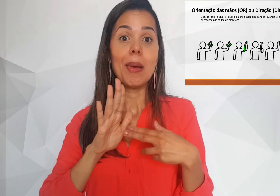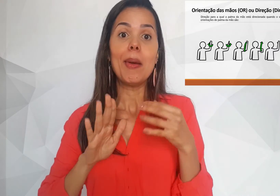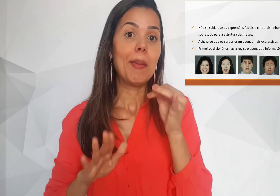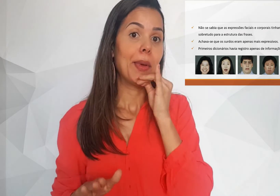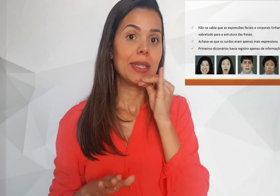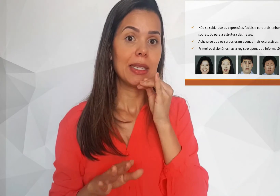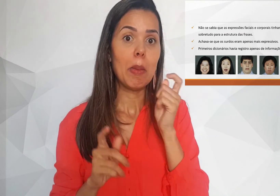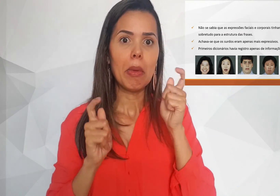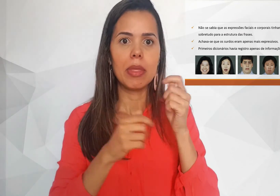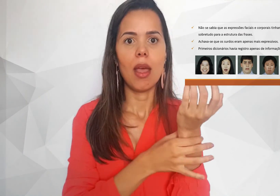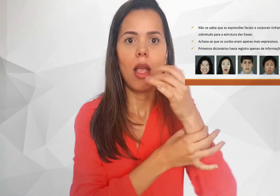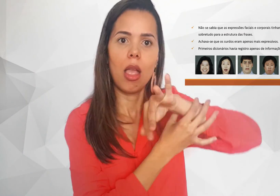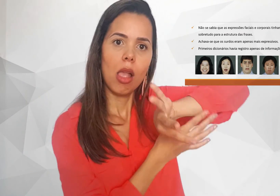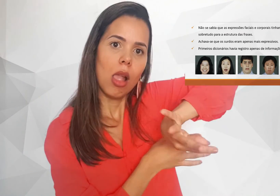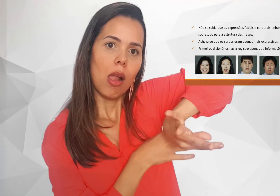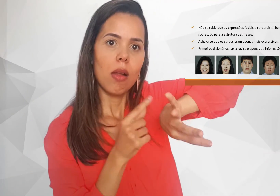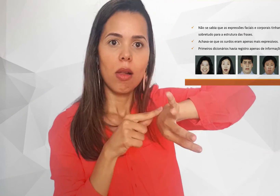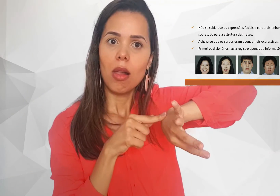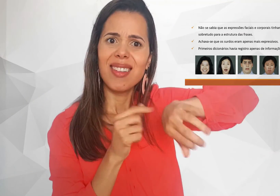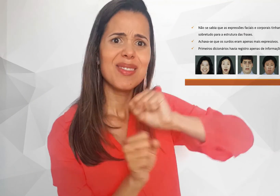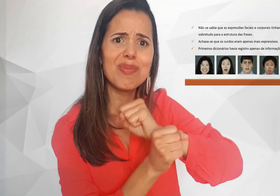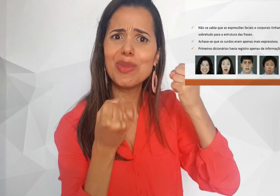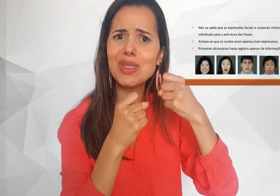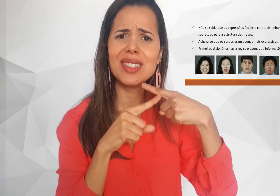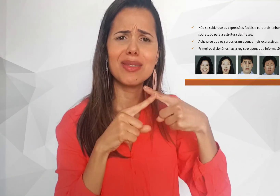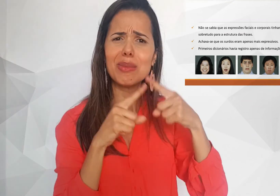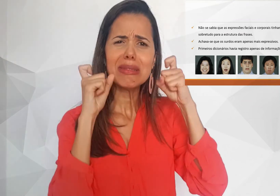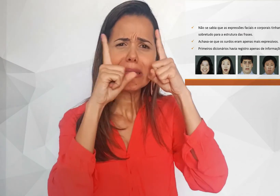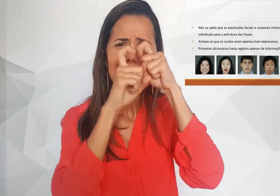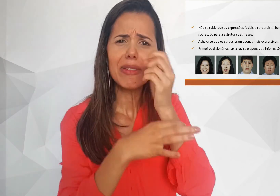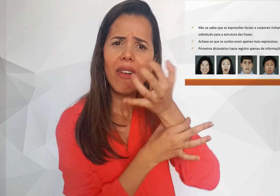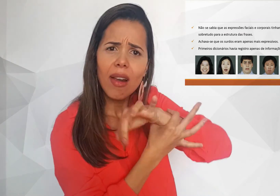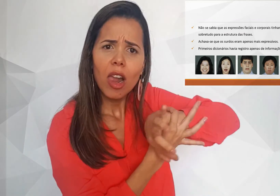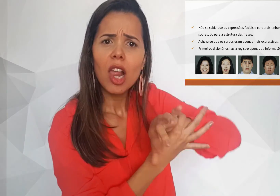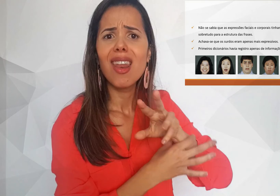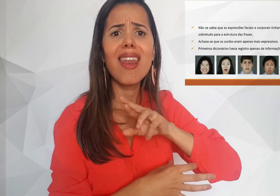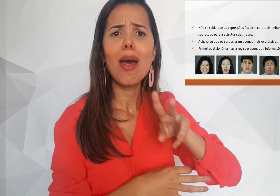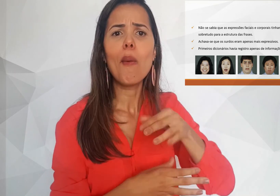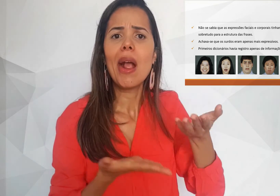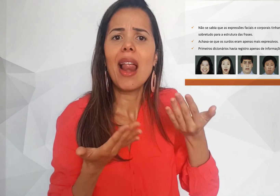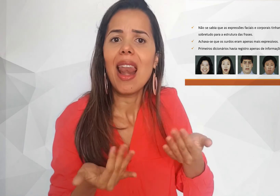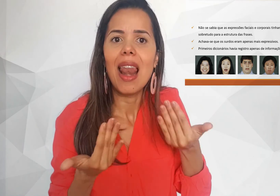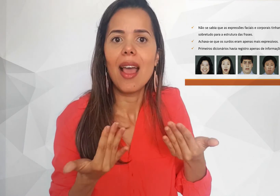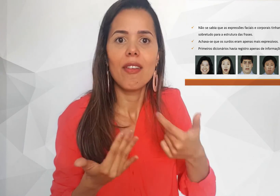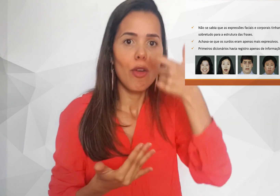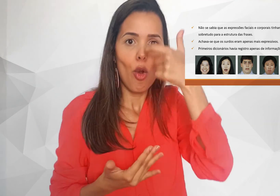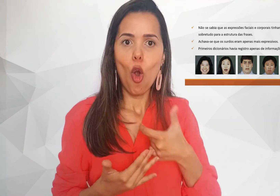algumas regras, né, ou algumas limitações quanto à articulação de determinada forma da mão ou de